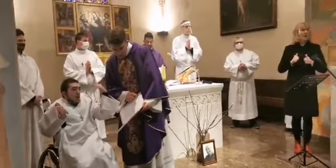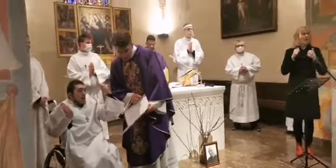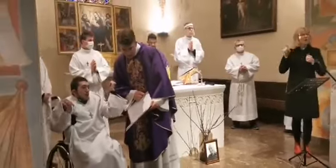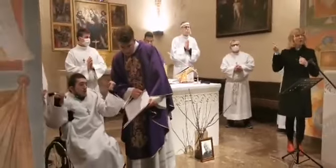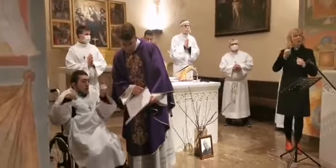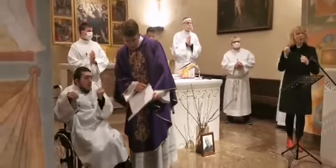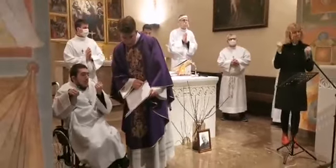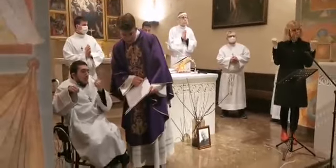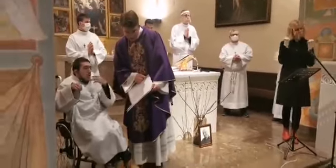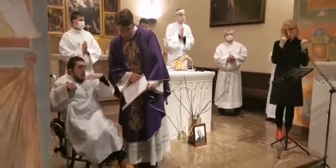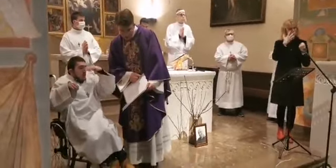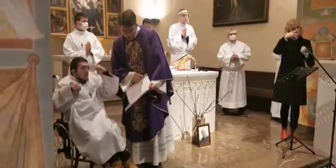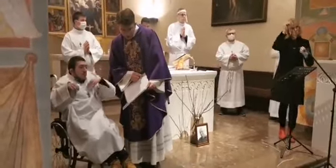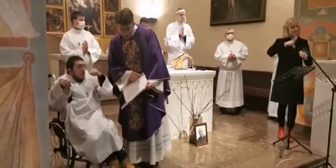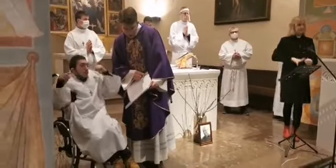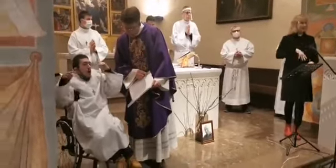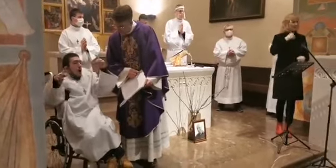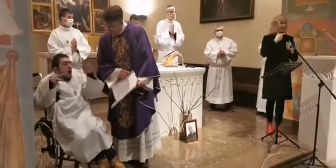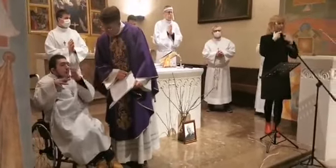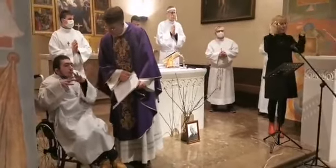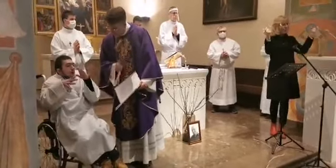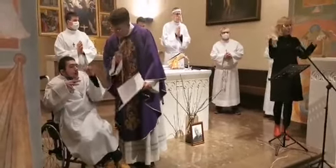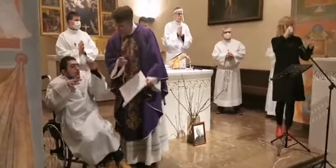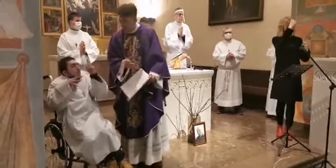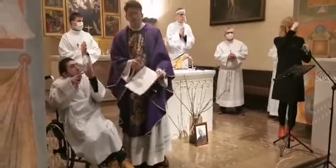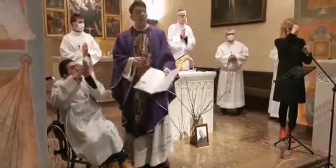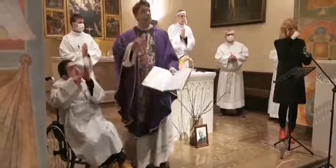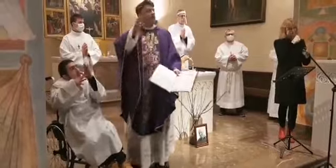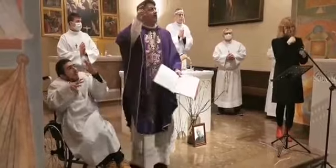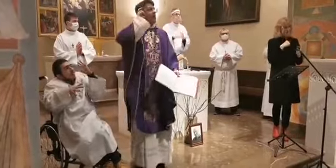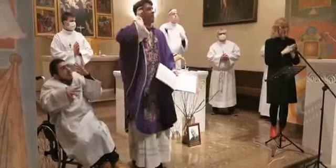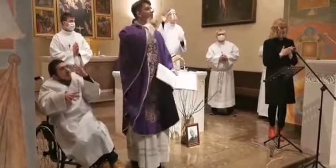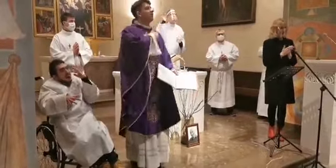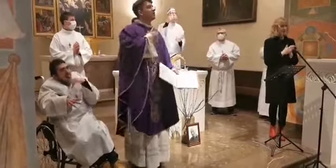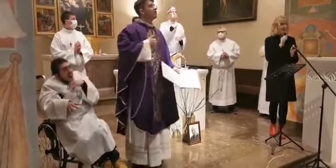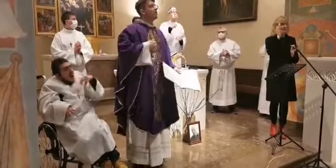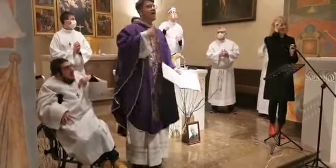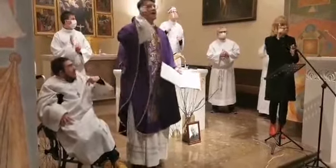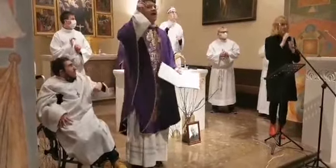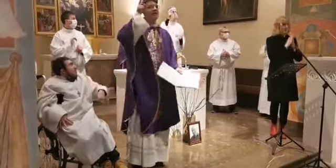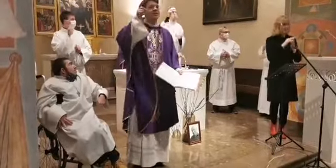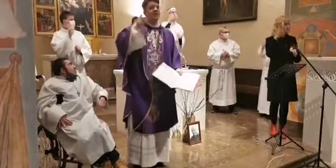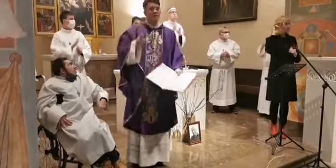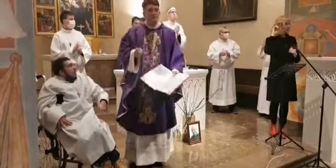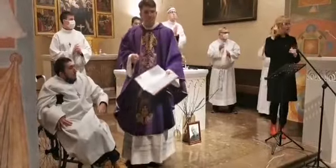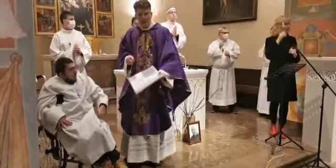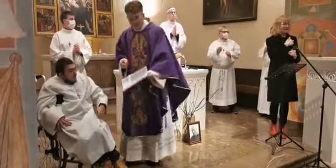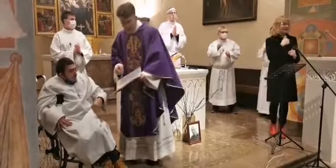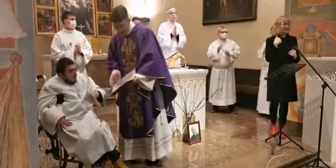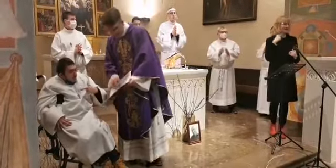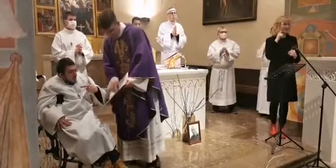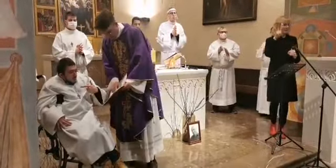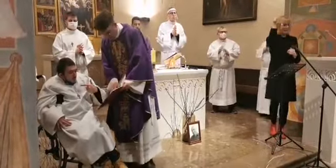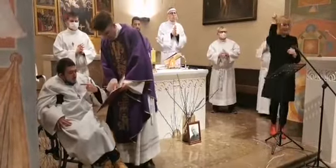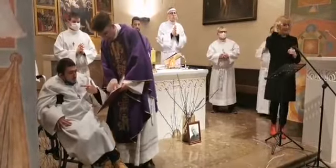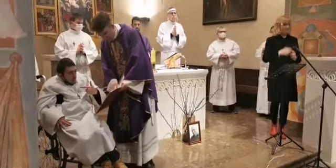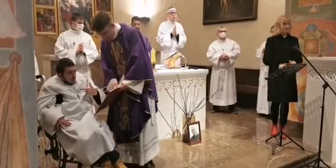mocą Ducha Świętego głosił Ewangelię. Ciebie prosimy, wysłuchaj nas,